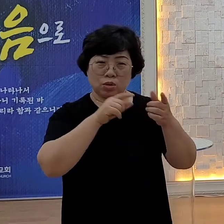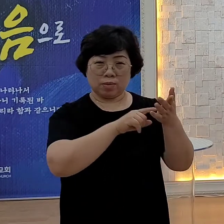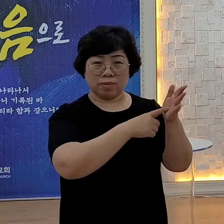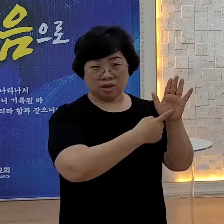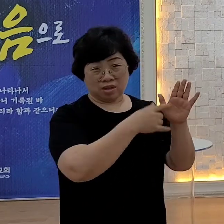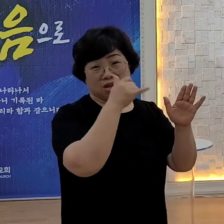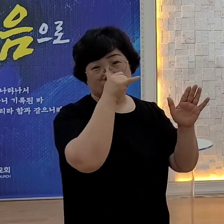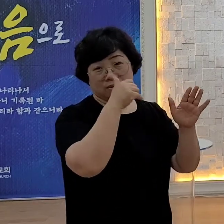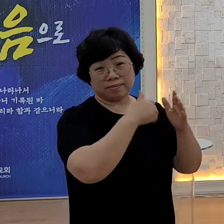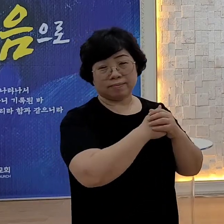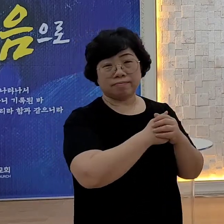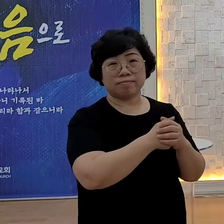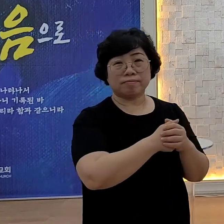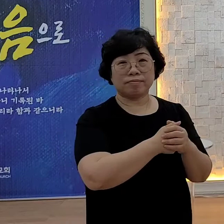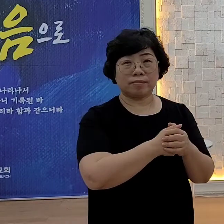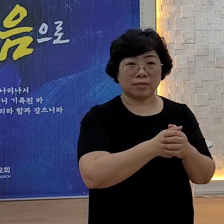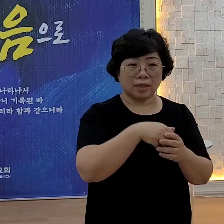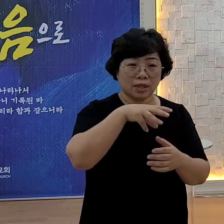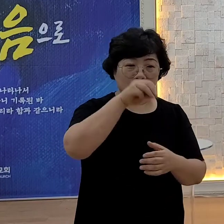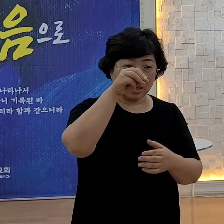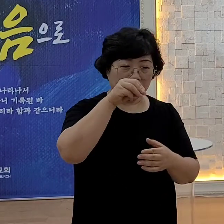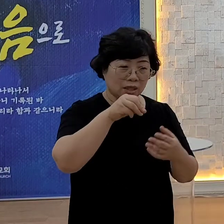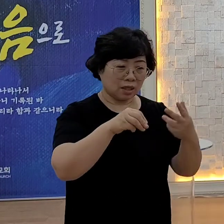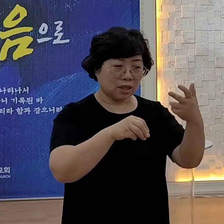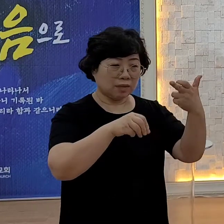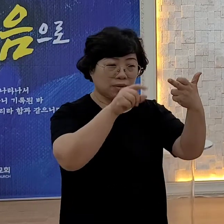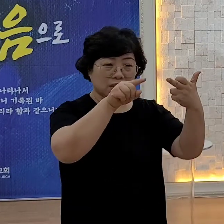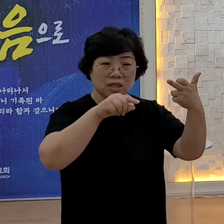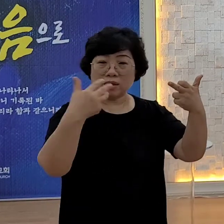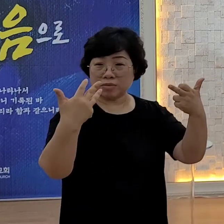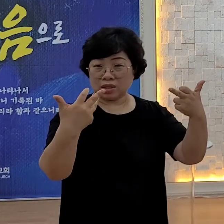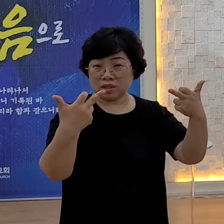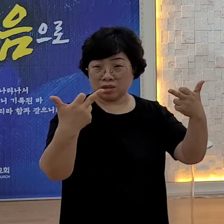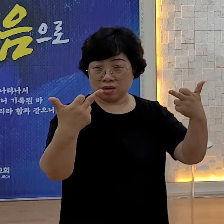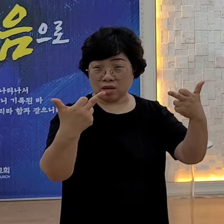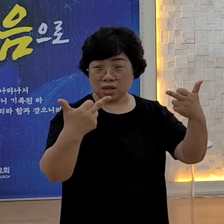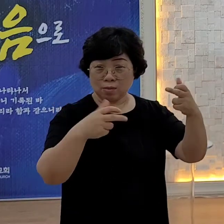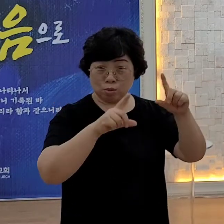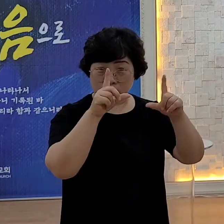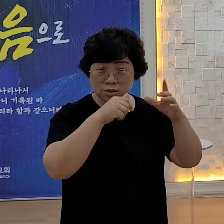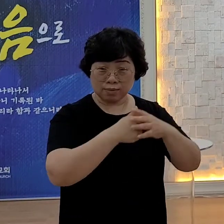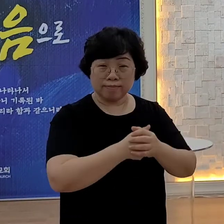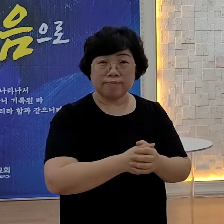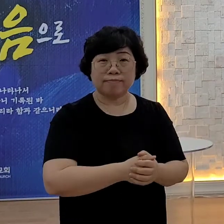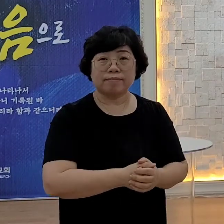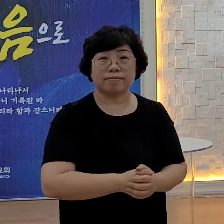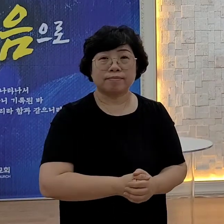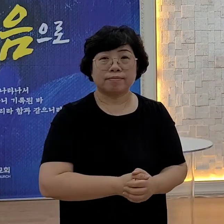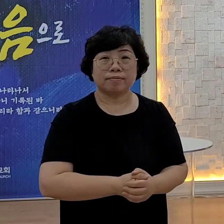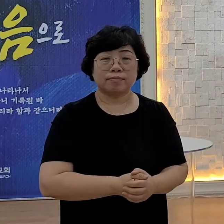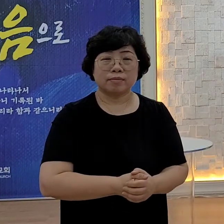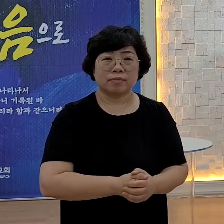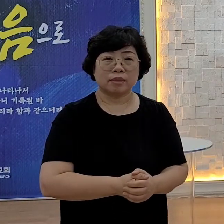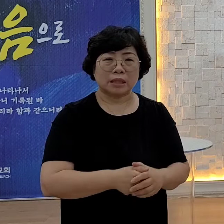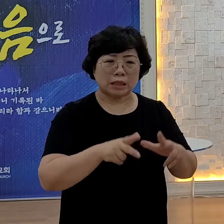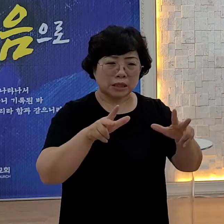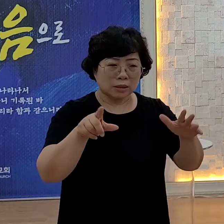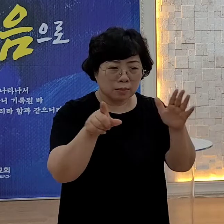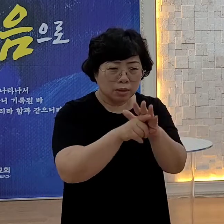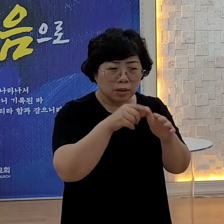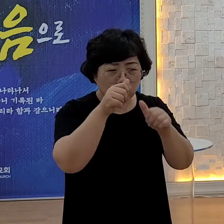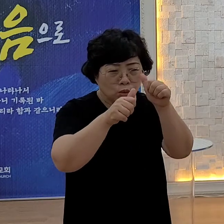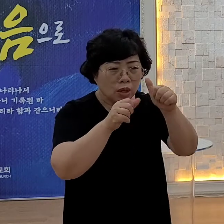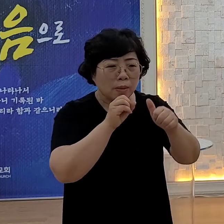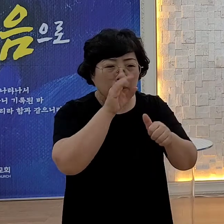잘 알고 있는 사실입니다. 여러분 아브라함도 이런 때가 있었다는 거예요. 우리 지금 믿음의 조상이 되었다고 말하지만